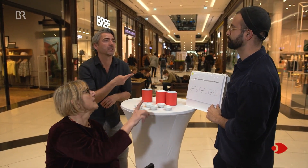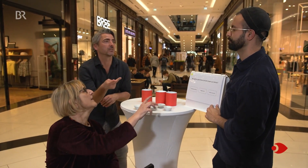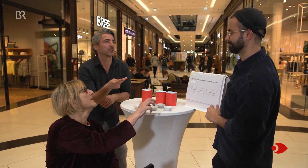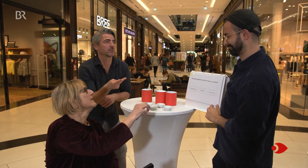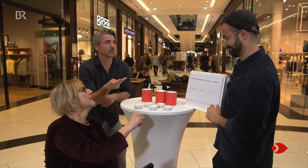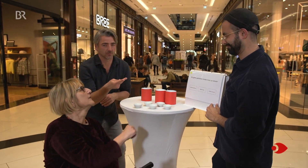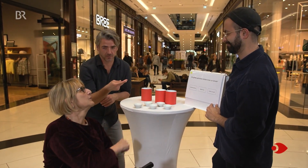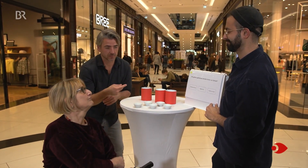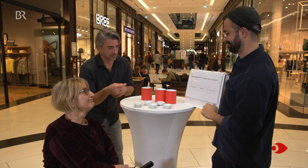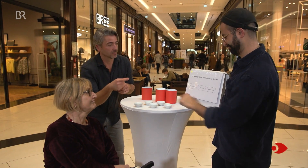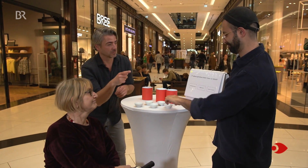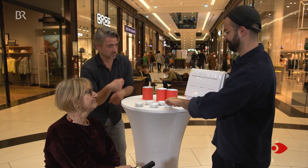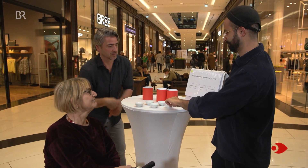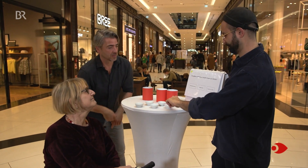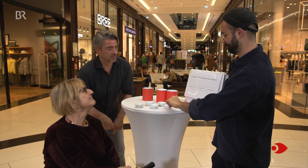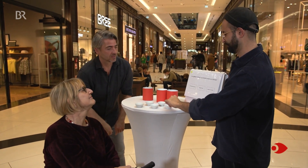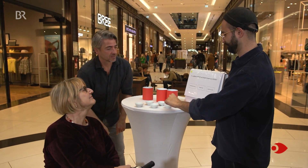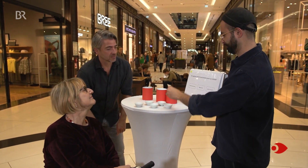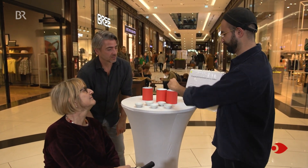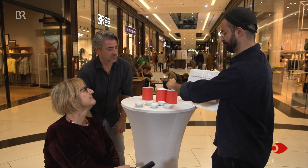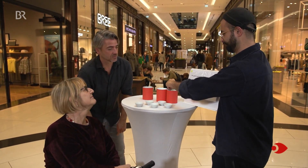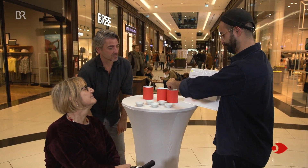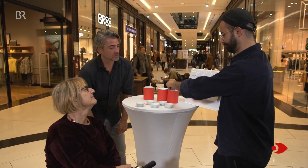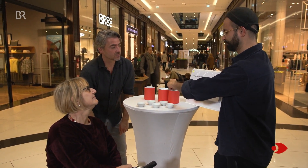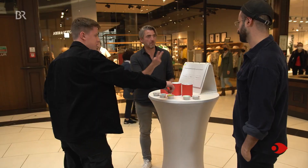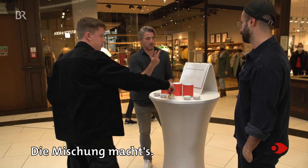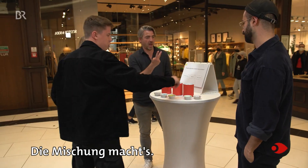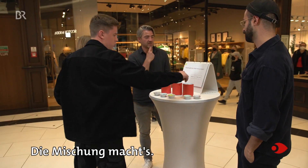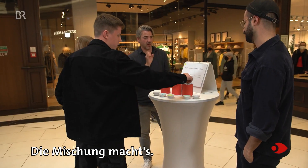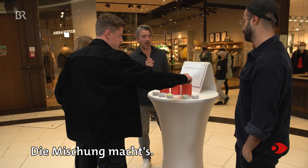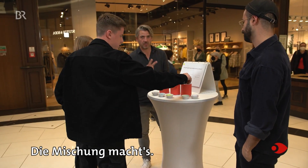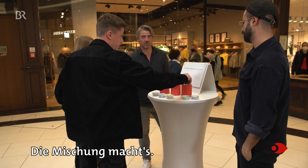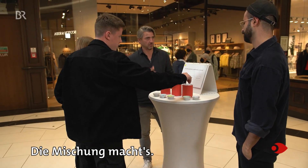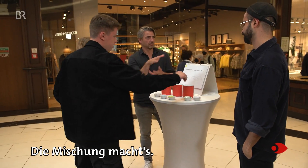Mischung macht's.